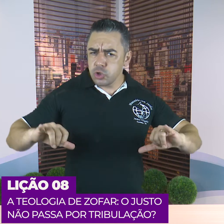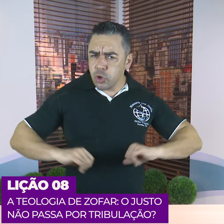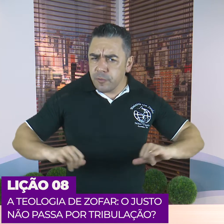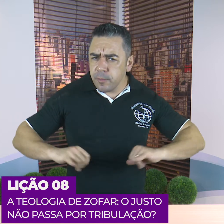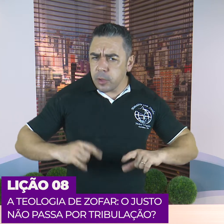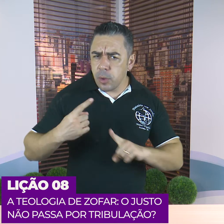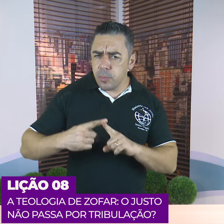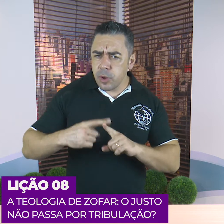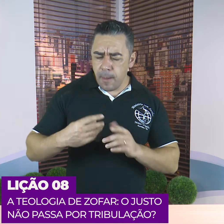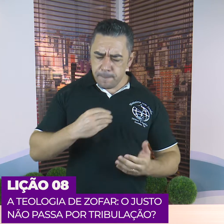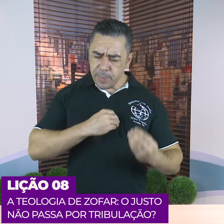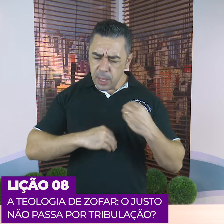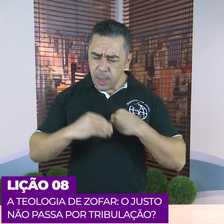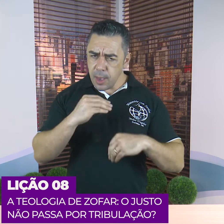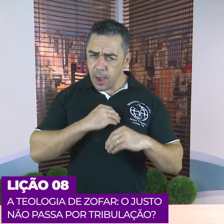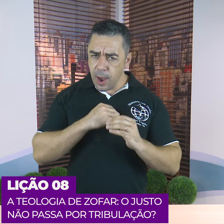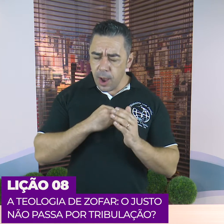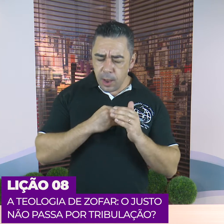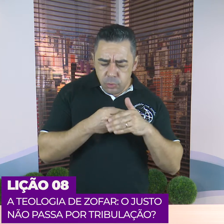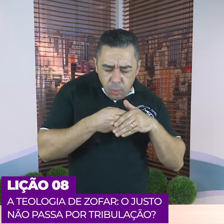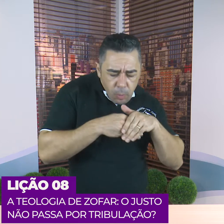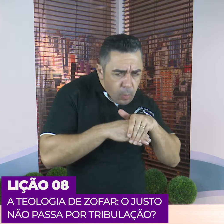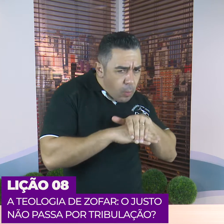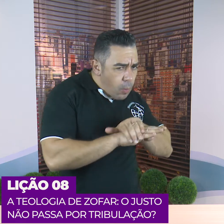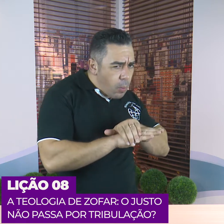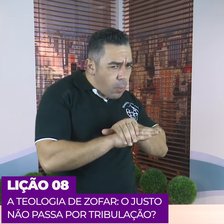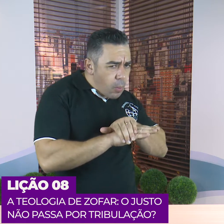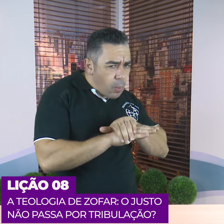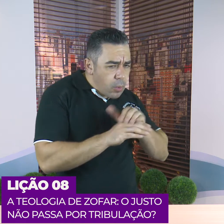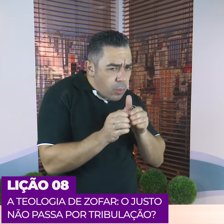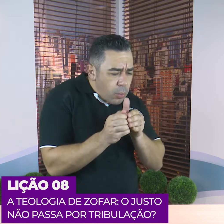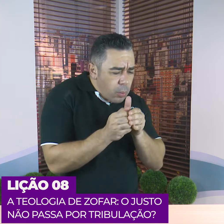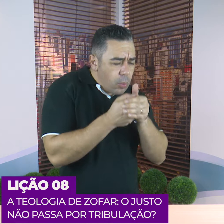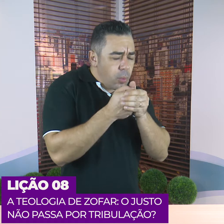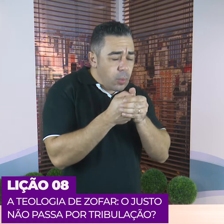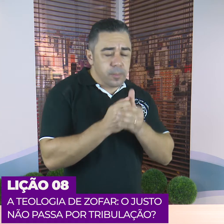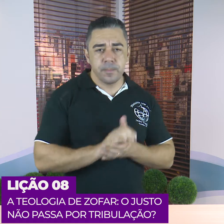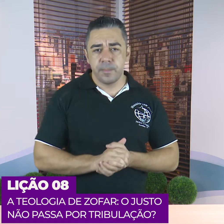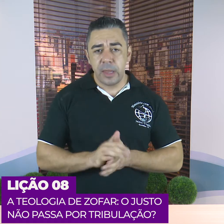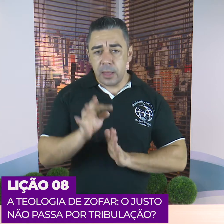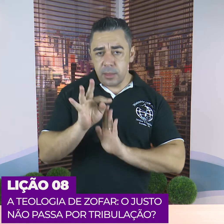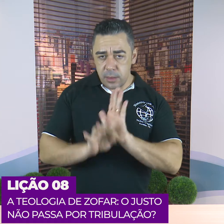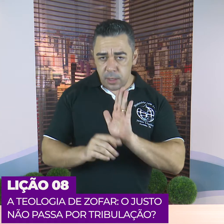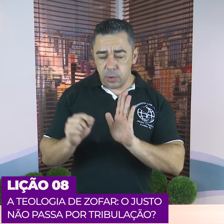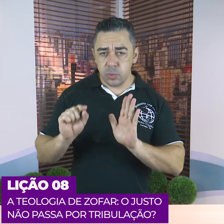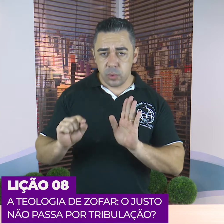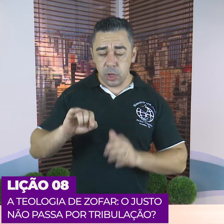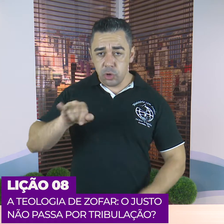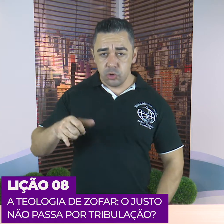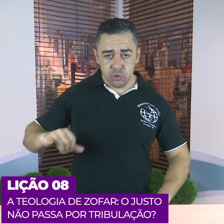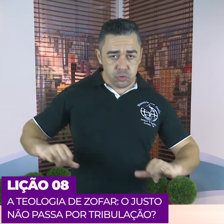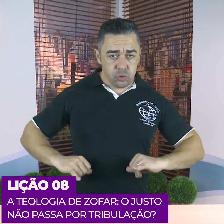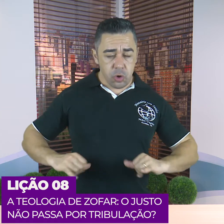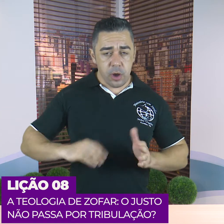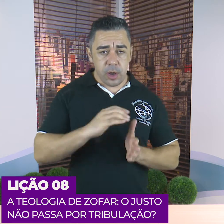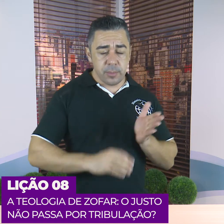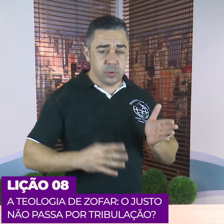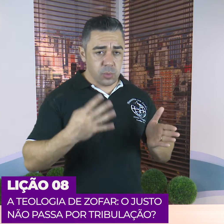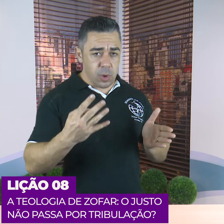oculto? O textuário da revista está em Jó, no capítulo 4, versículos 7 e 8. E